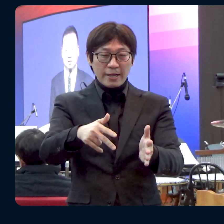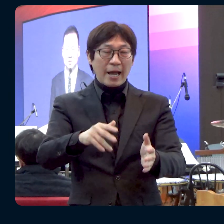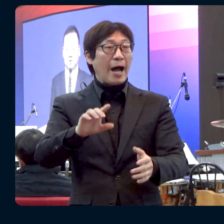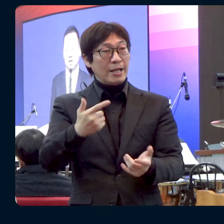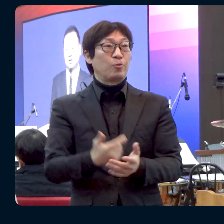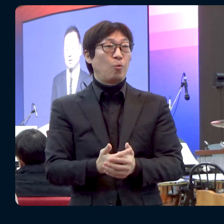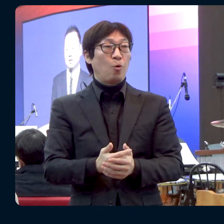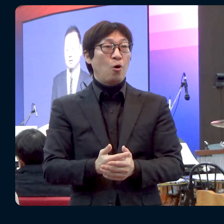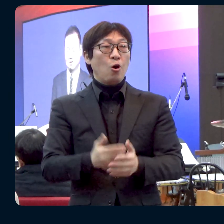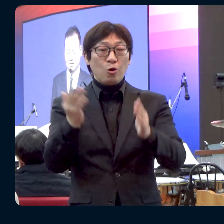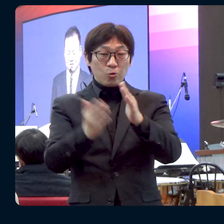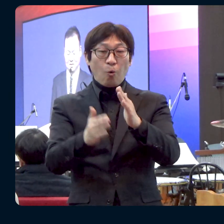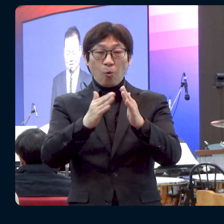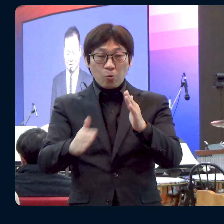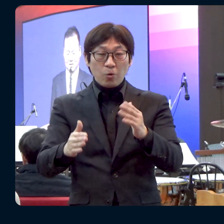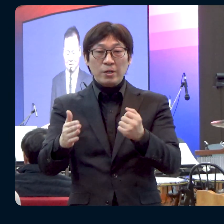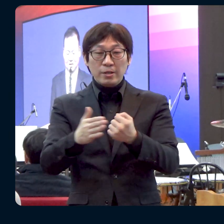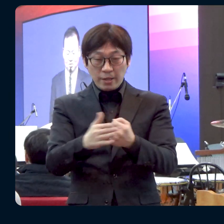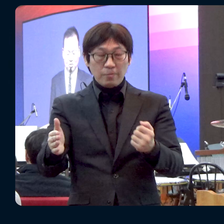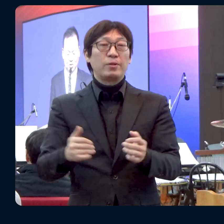가는 사람들이다라는 사실입니다.